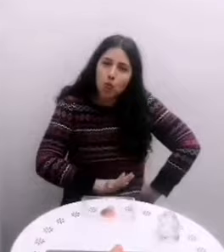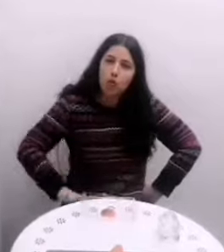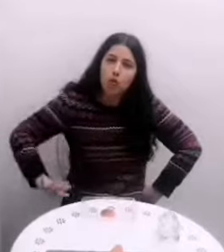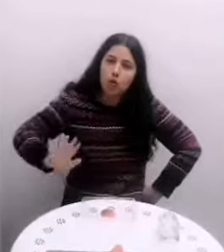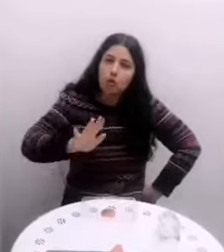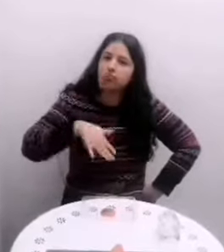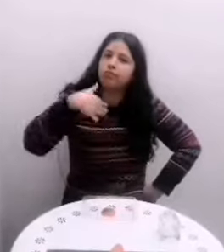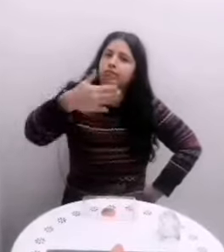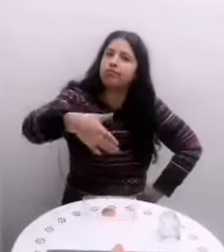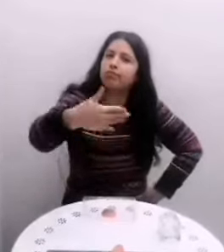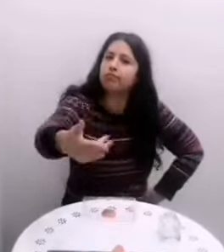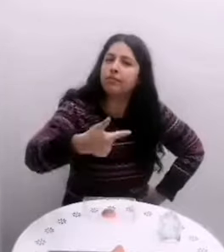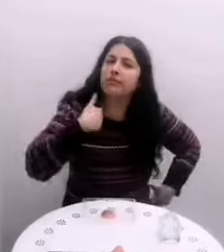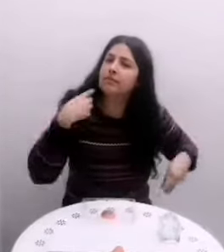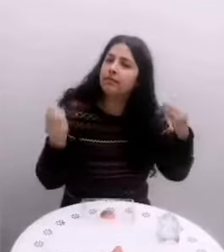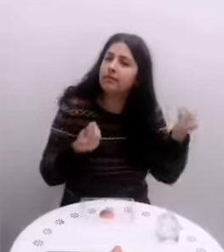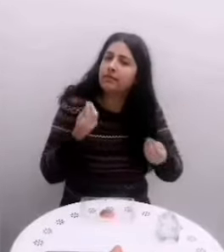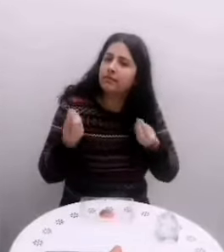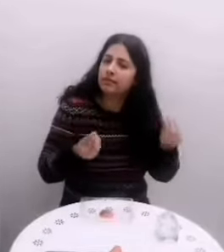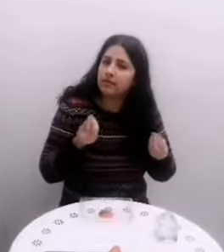aquí, ¿qué irá a pasar después?